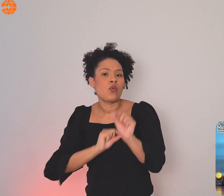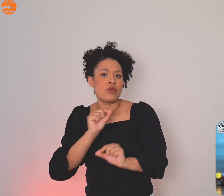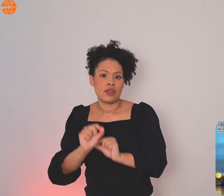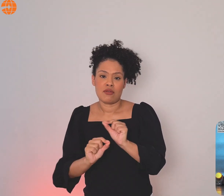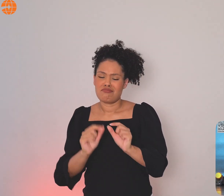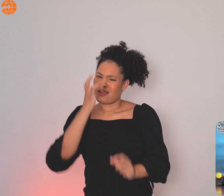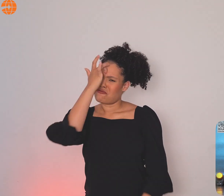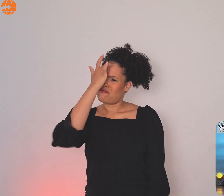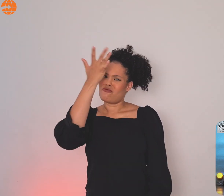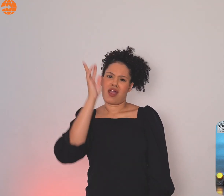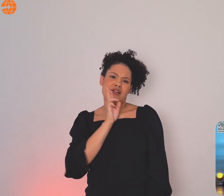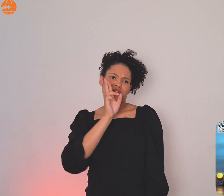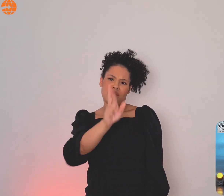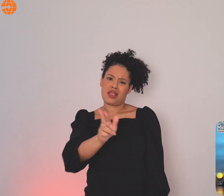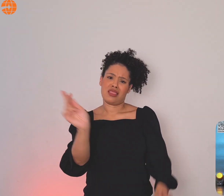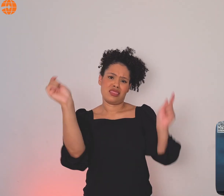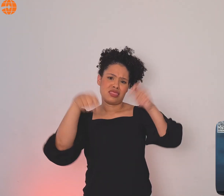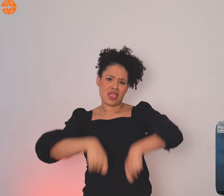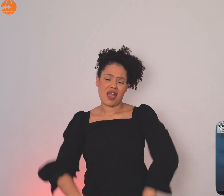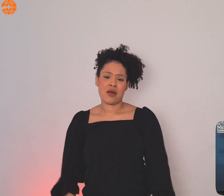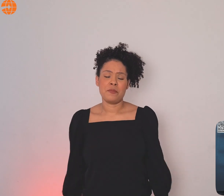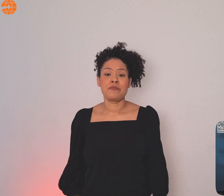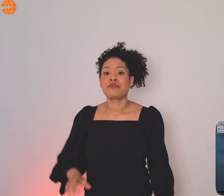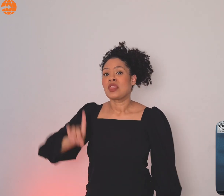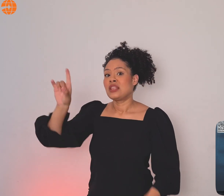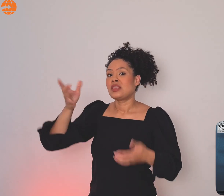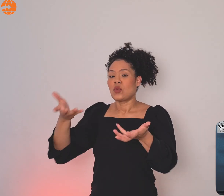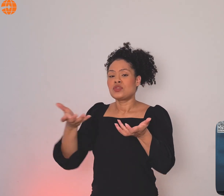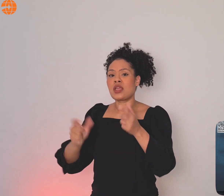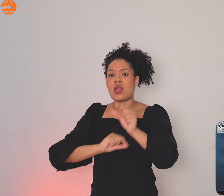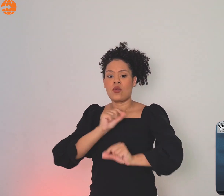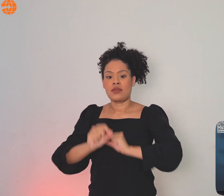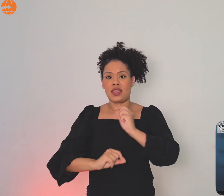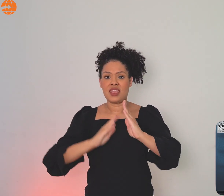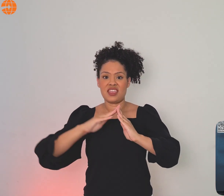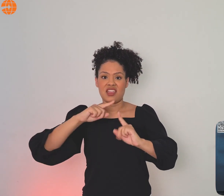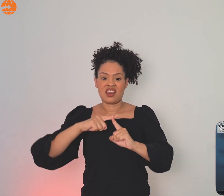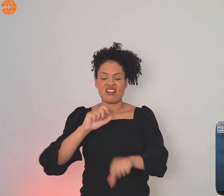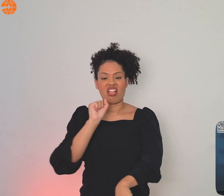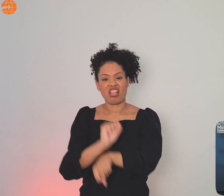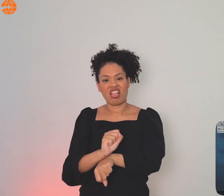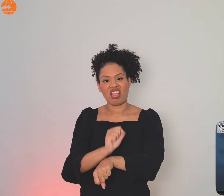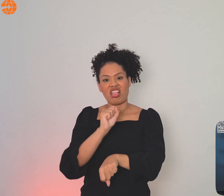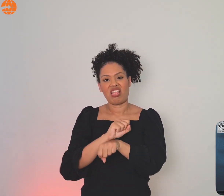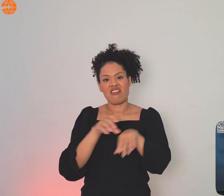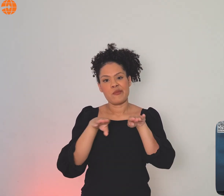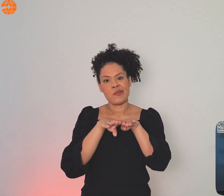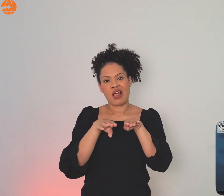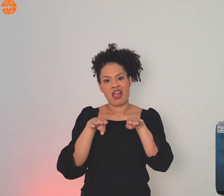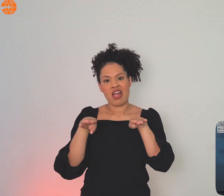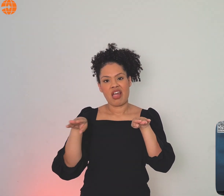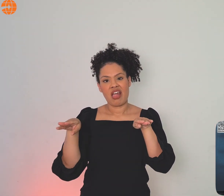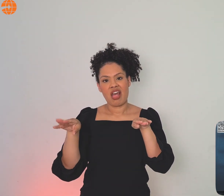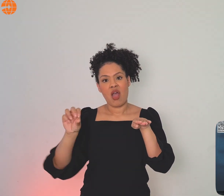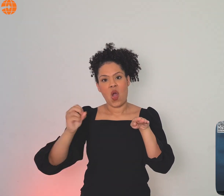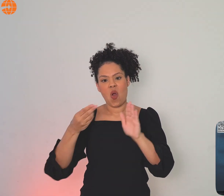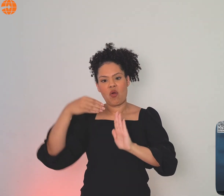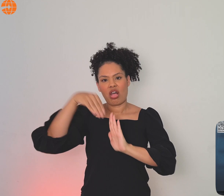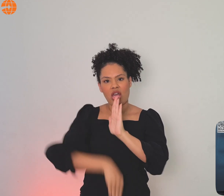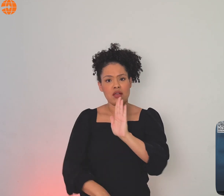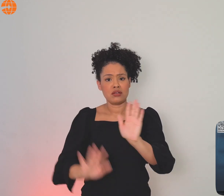Deus quer uma igreja que marche, que avance, uma igreja que faça